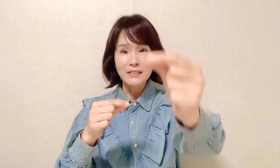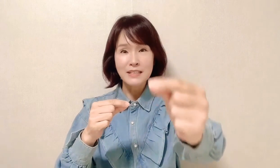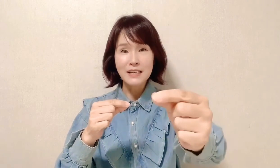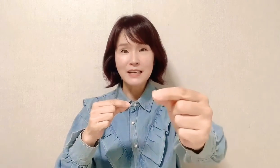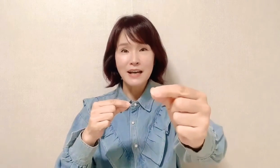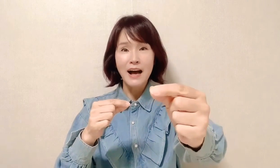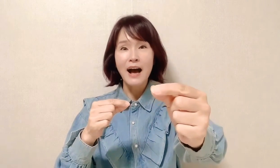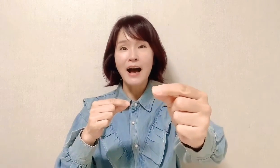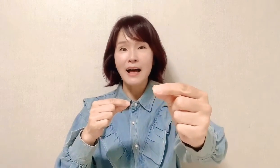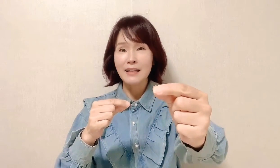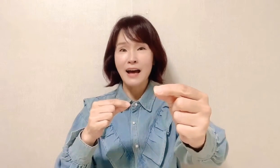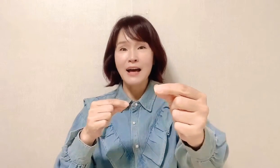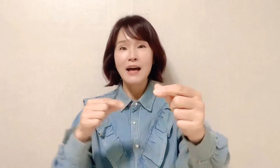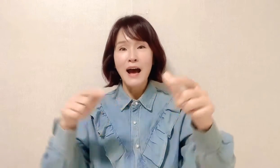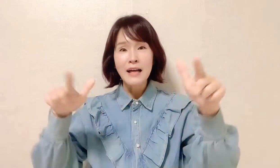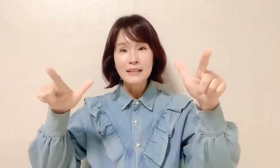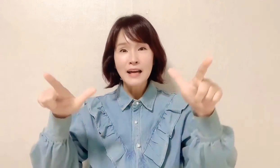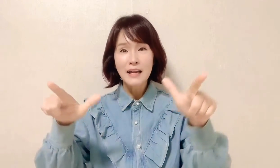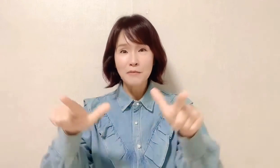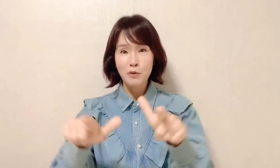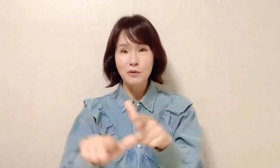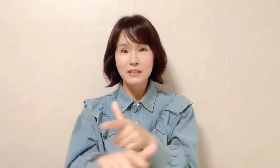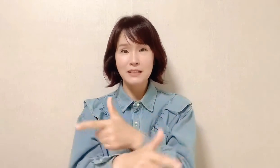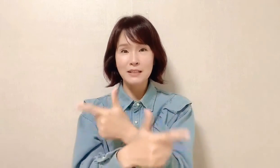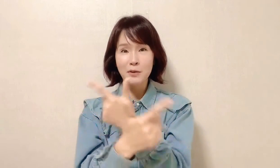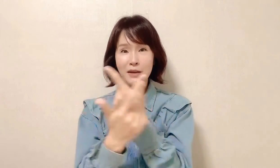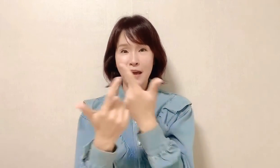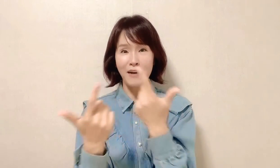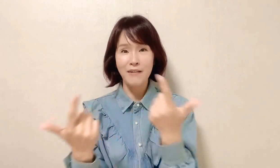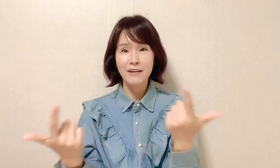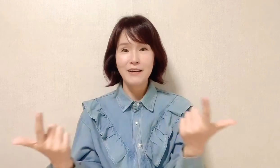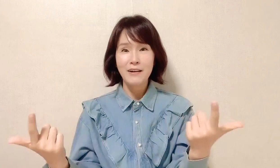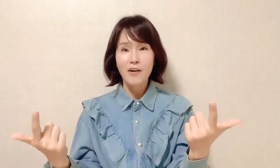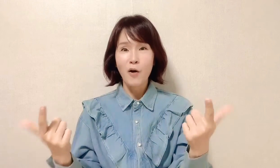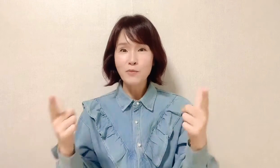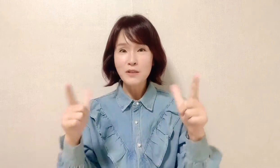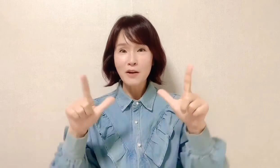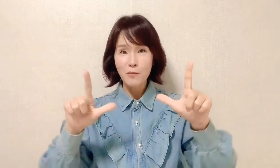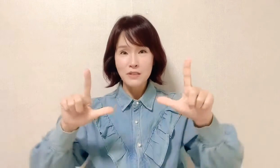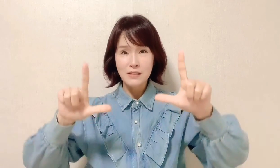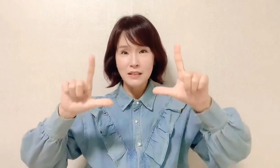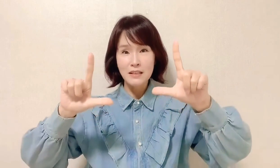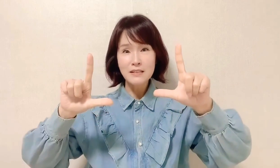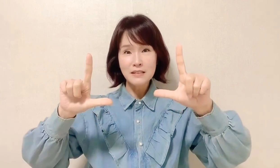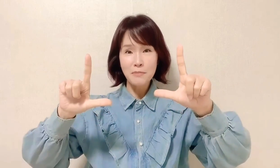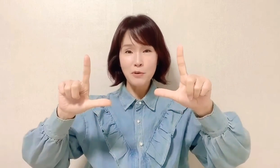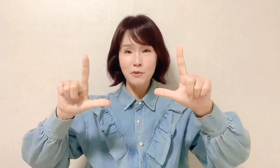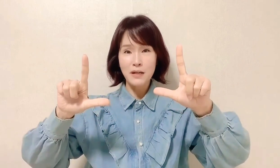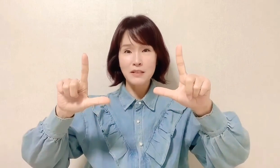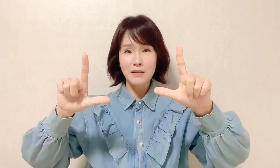멀지 않아, 않다라는 표현은 이렇게 해요. 엄지와 검지를 이렇게 니은자 표현을